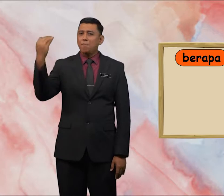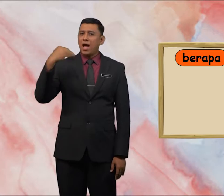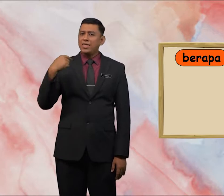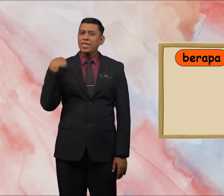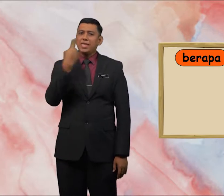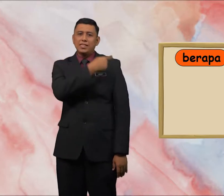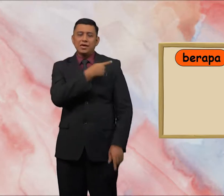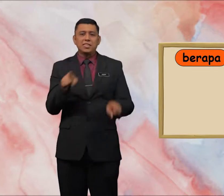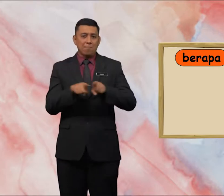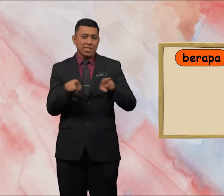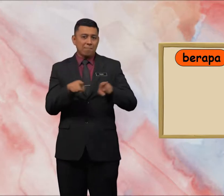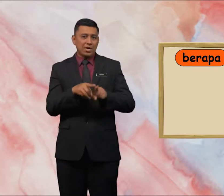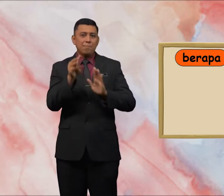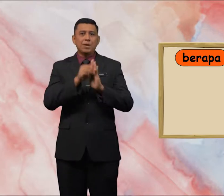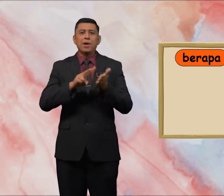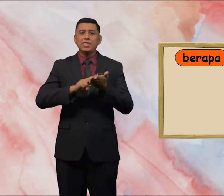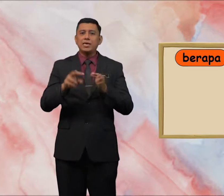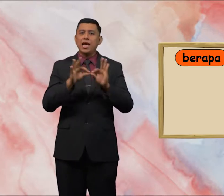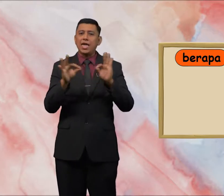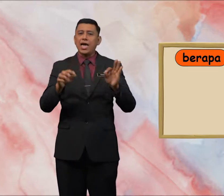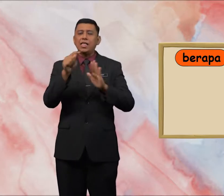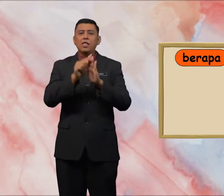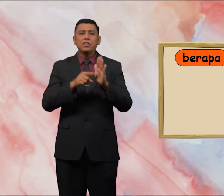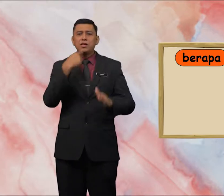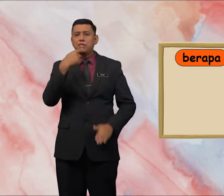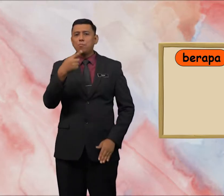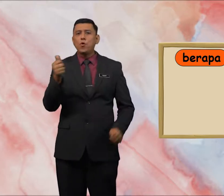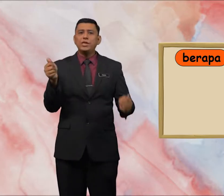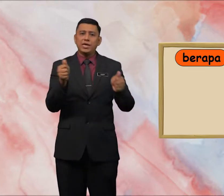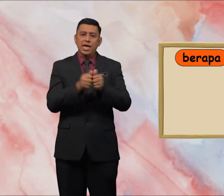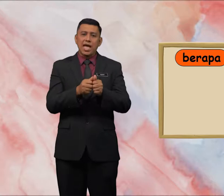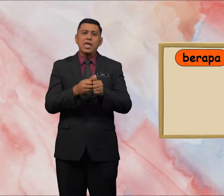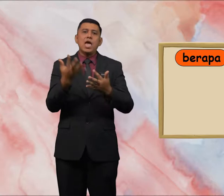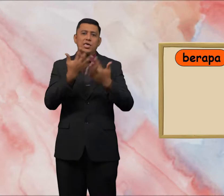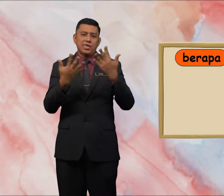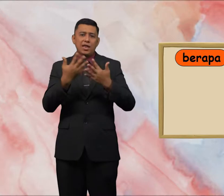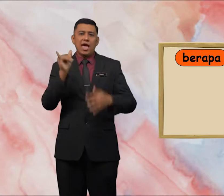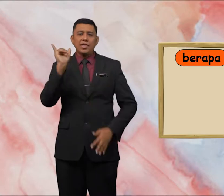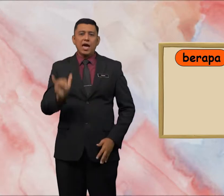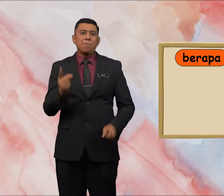mari kita sama-sama membaca ayat tersebut dengan isyarat yang